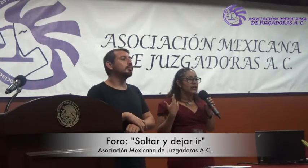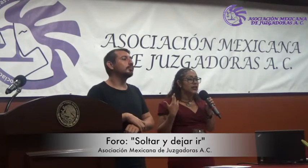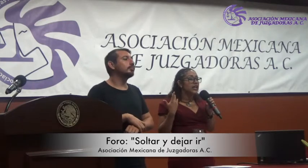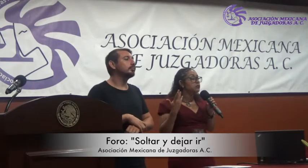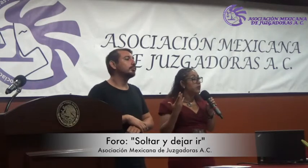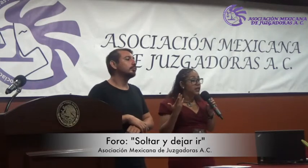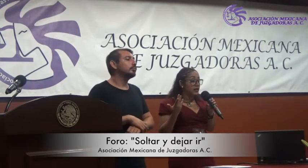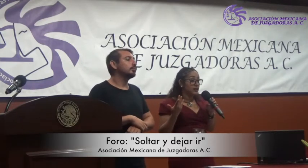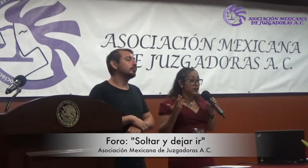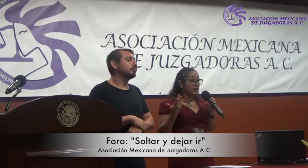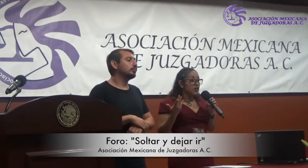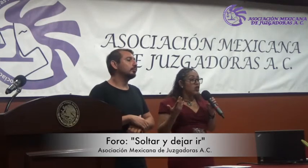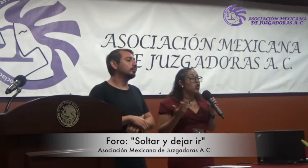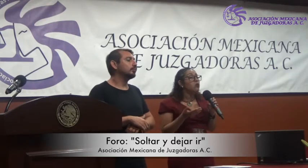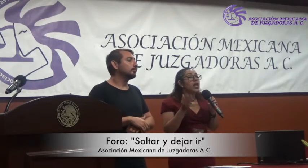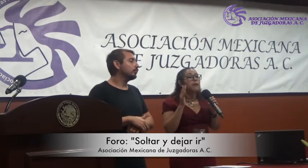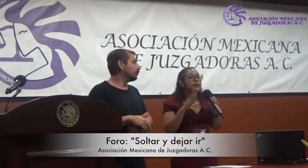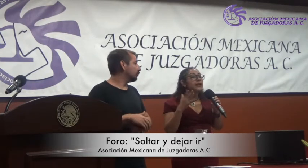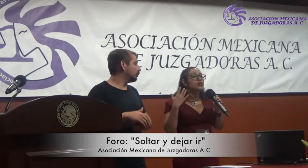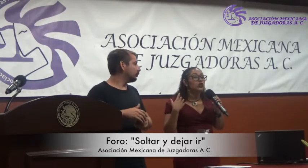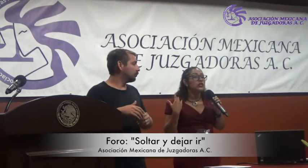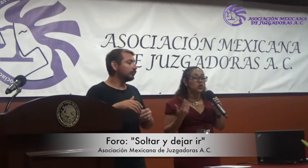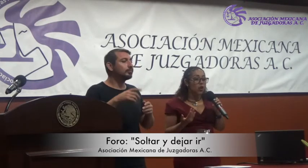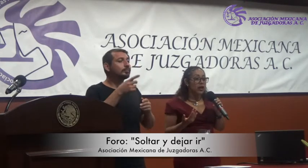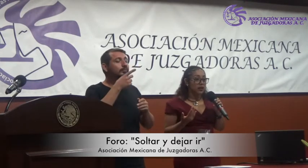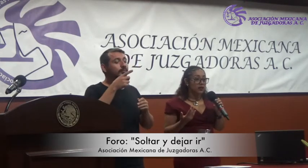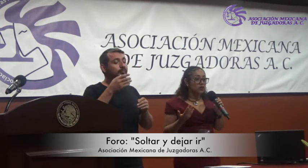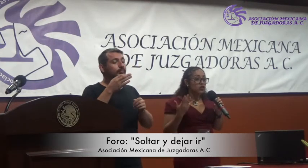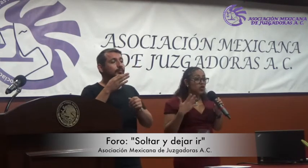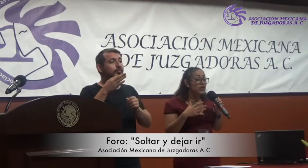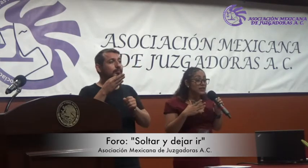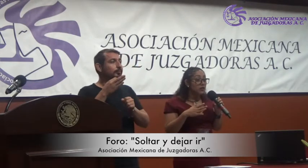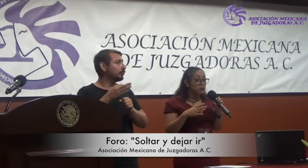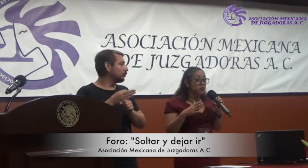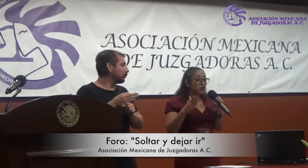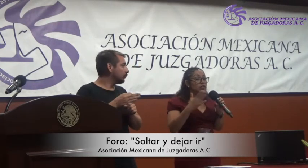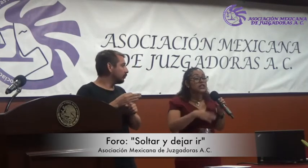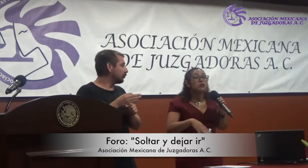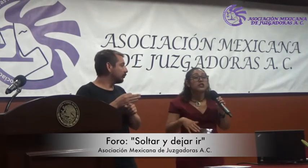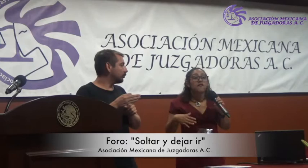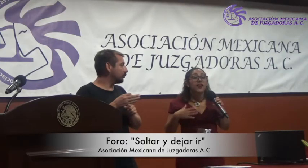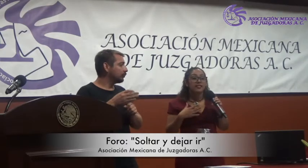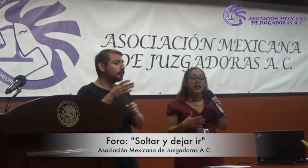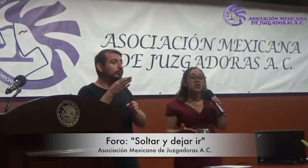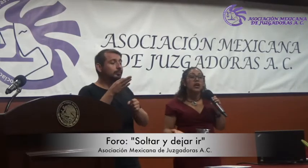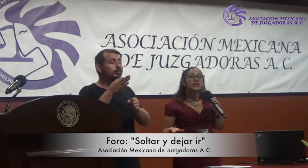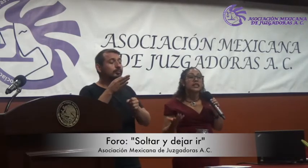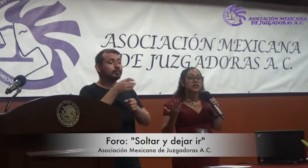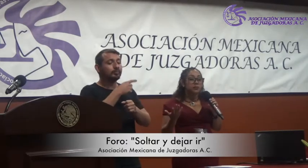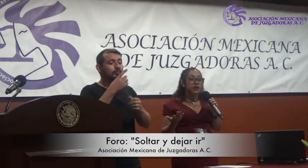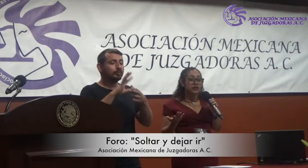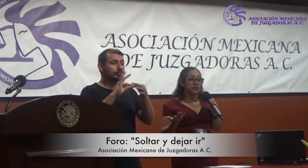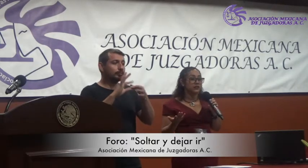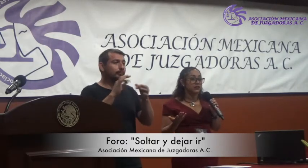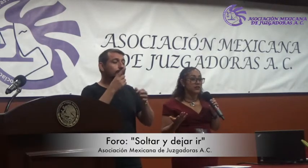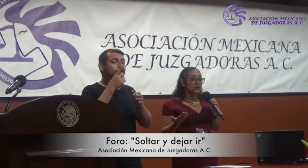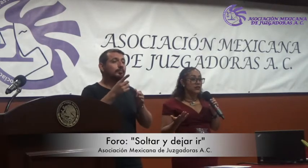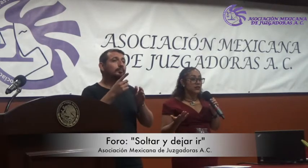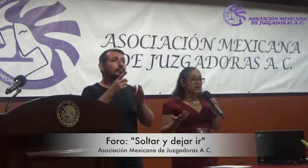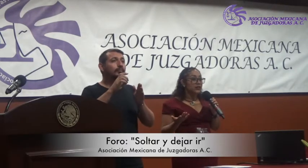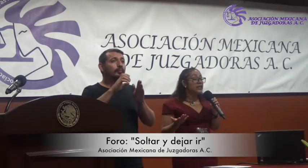de explicar cómo la vida es una escuela. Todo el tiempo nos estamos enfrentando a estas